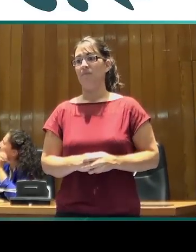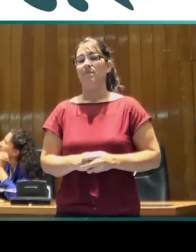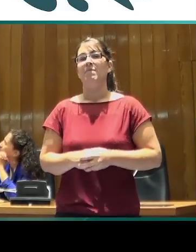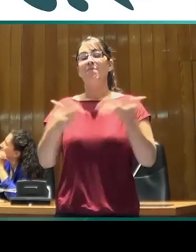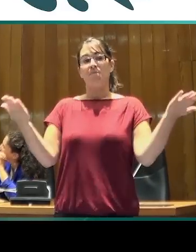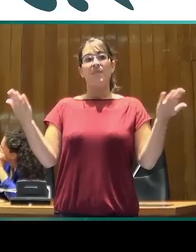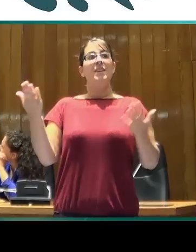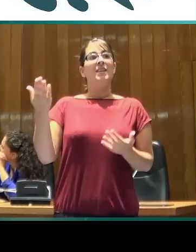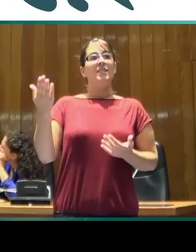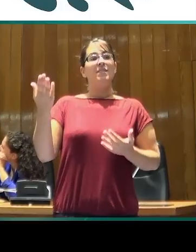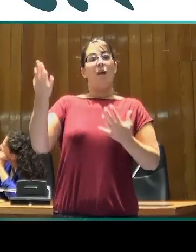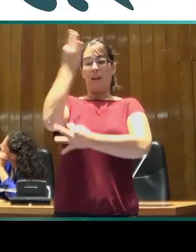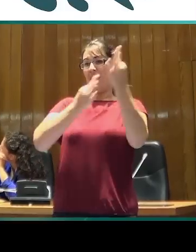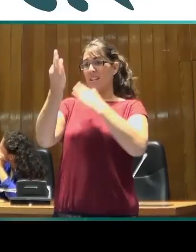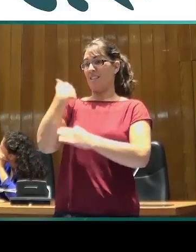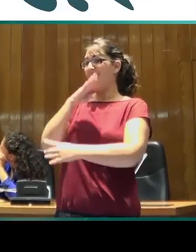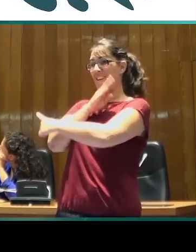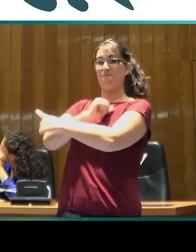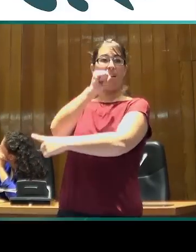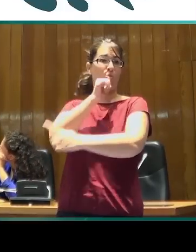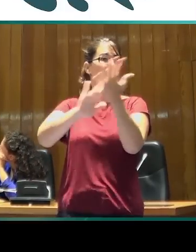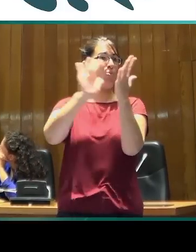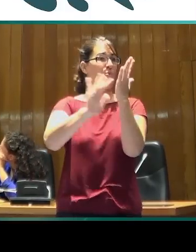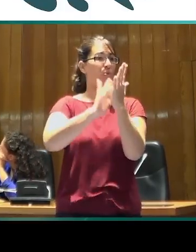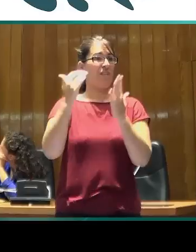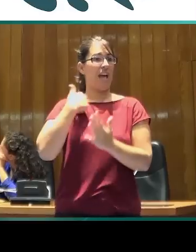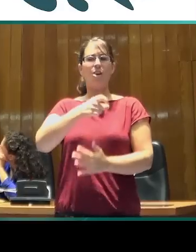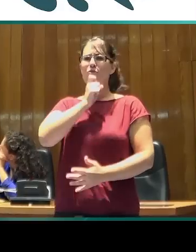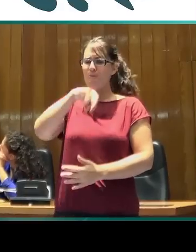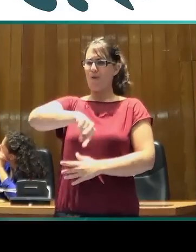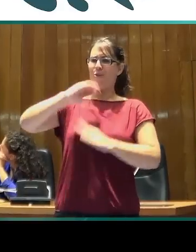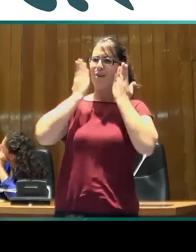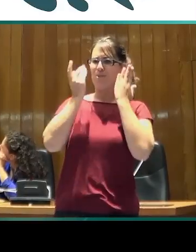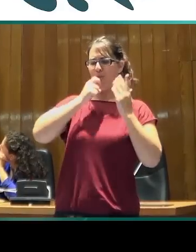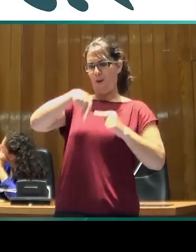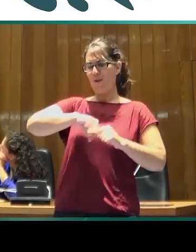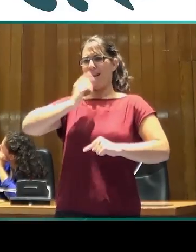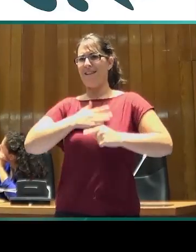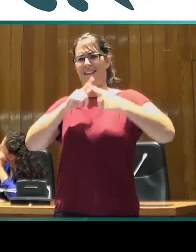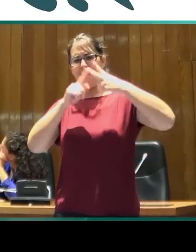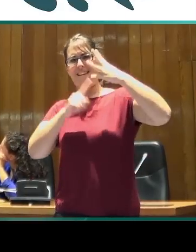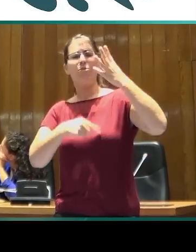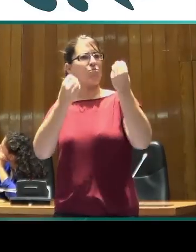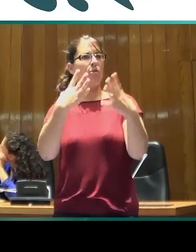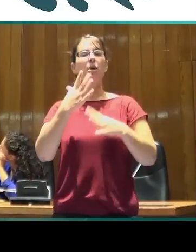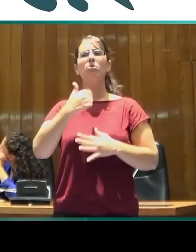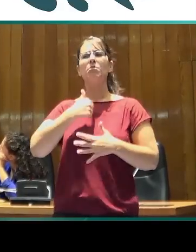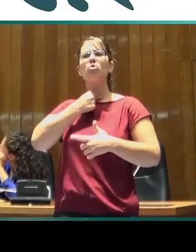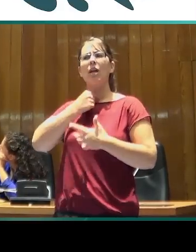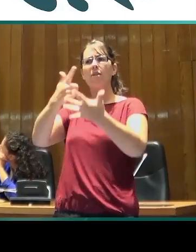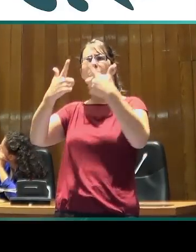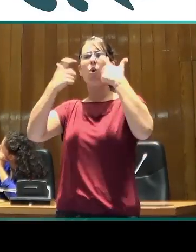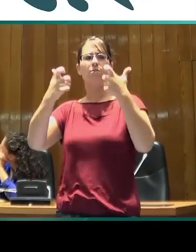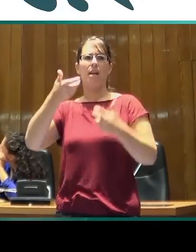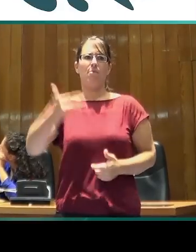Además de los detalles expuestos por Mariluz sobre el desarrollo de este congreso, me gustaría destacar un hecho relevante, que marca además un importante punto de